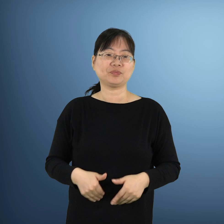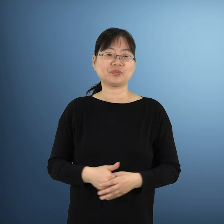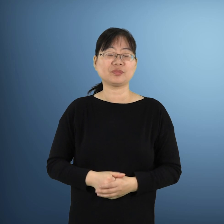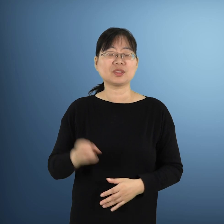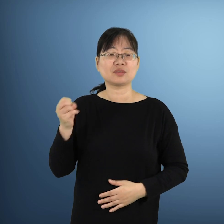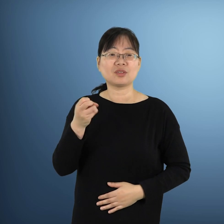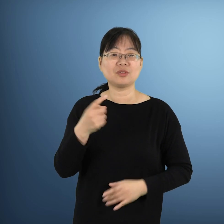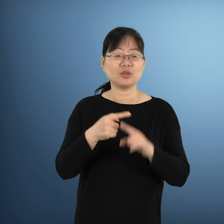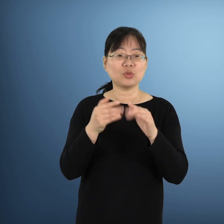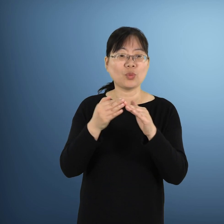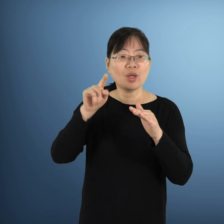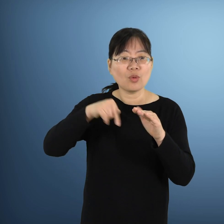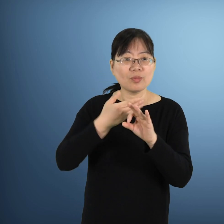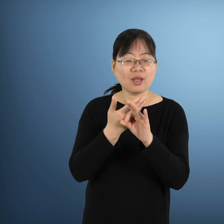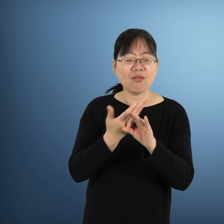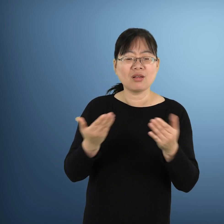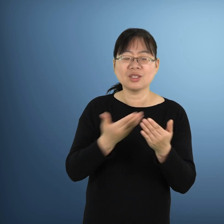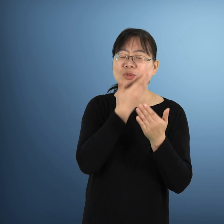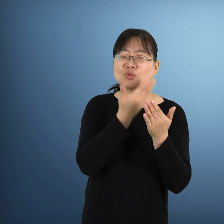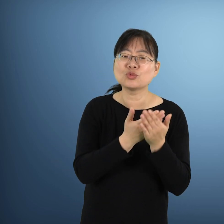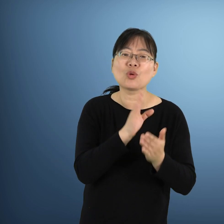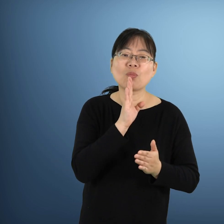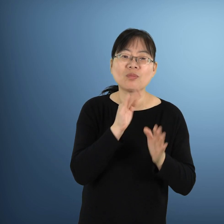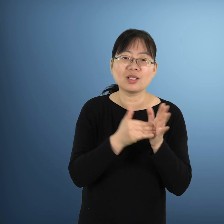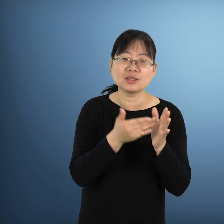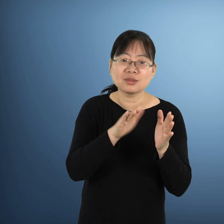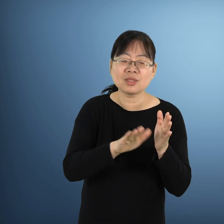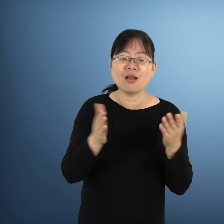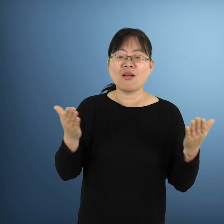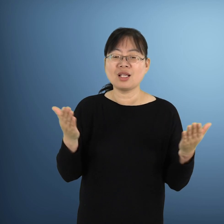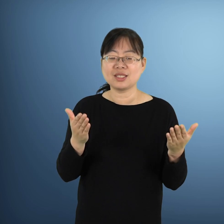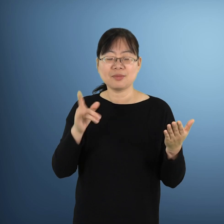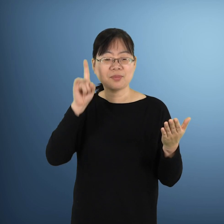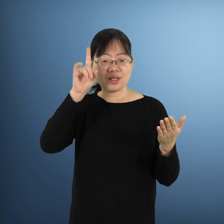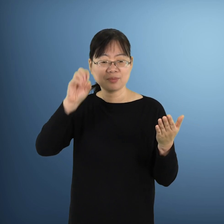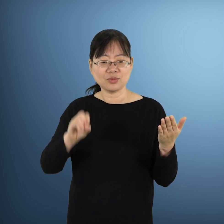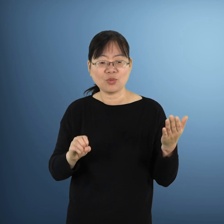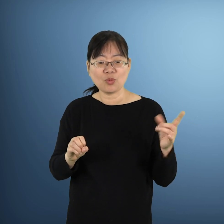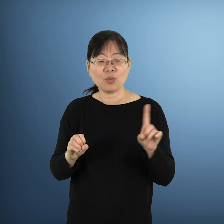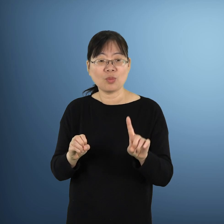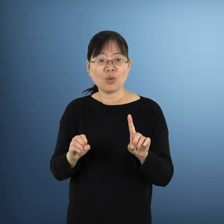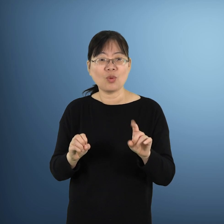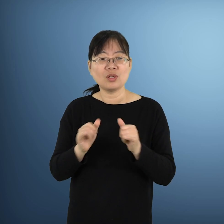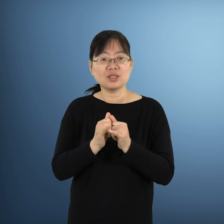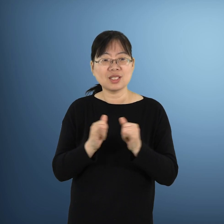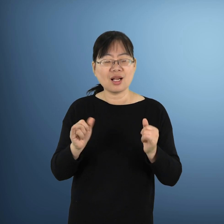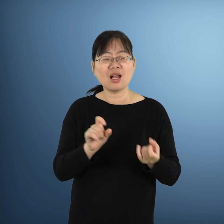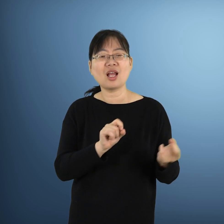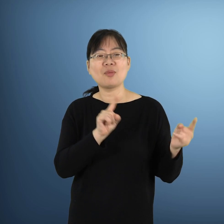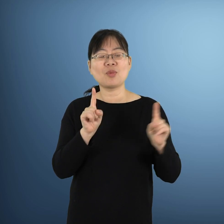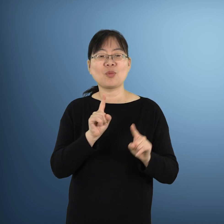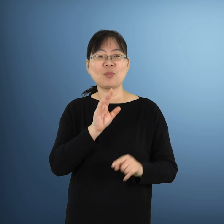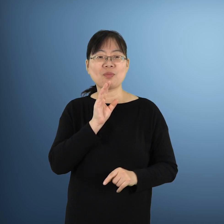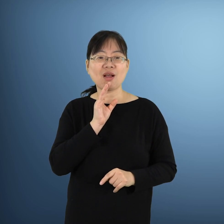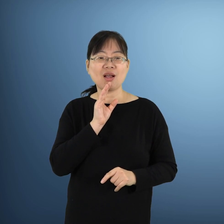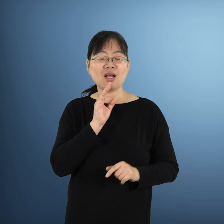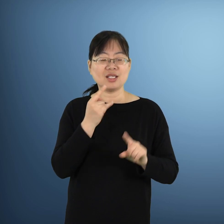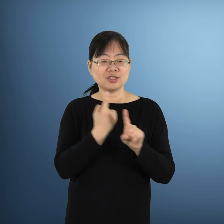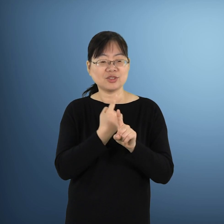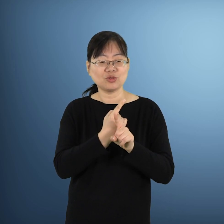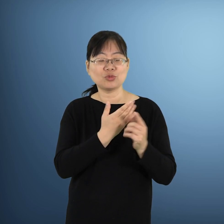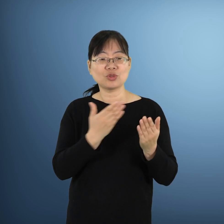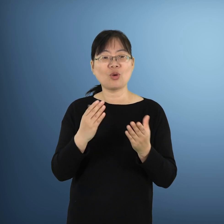그러니까 자꾸 교회 오면 일도 중요한데 그 일이 전부 사람을 회복하고